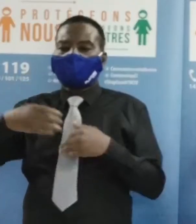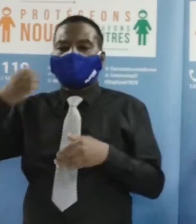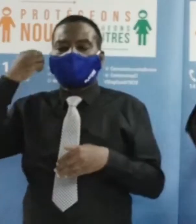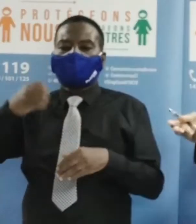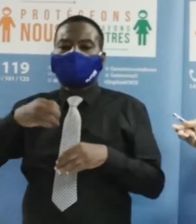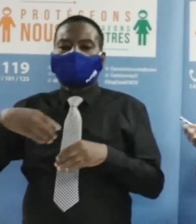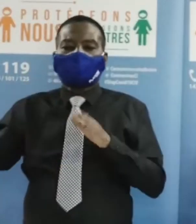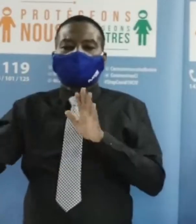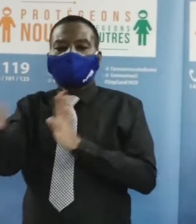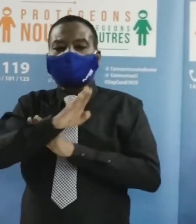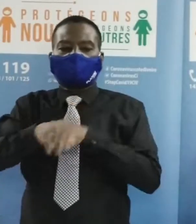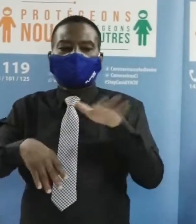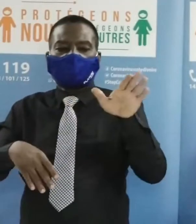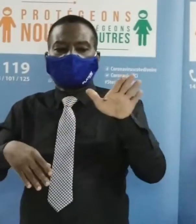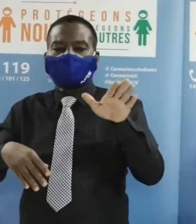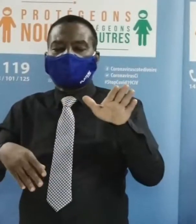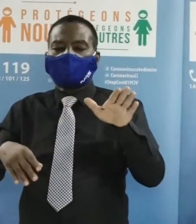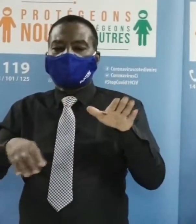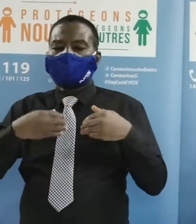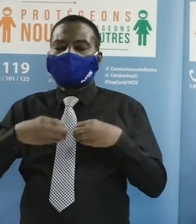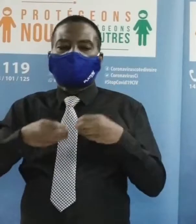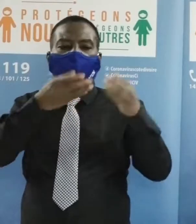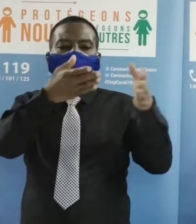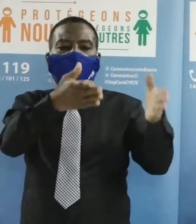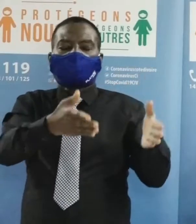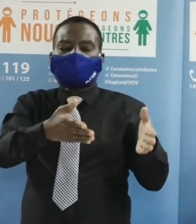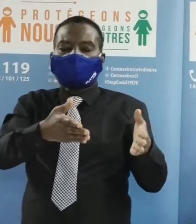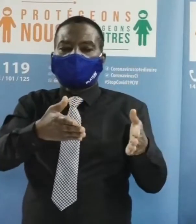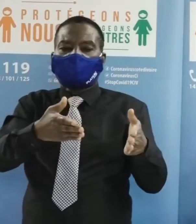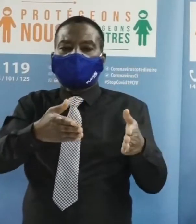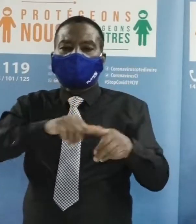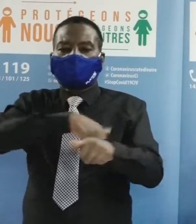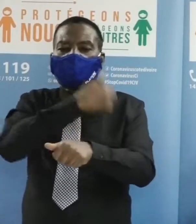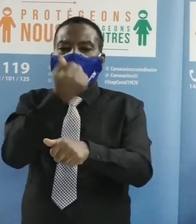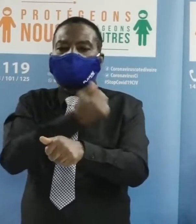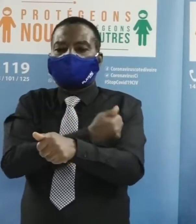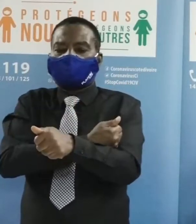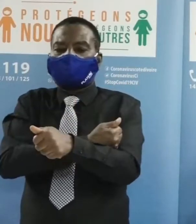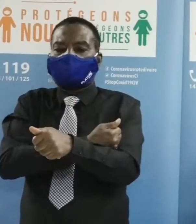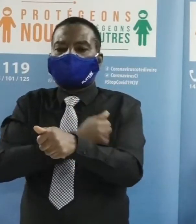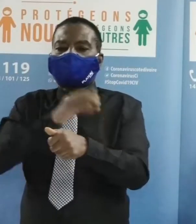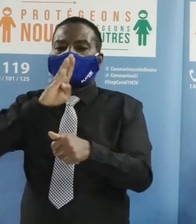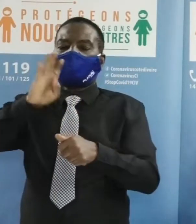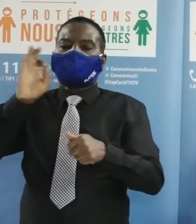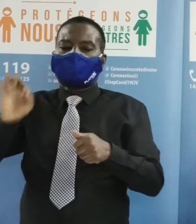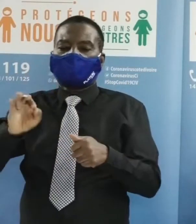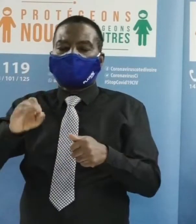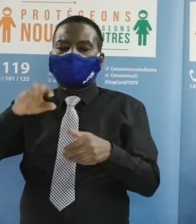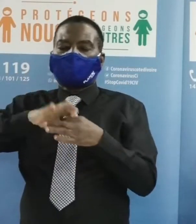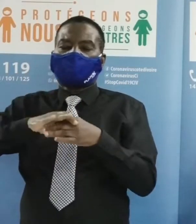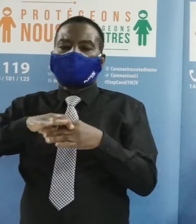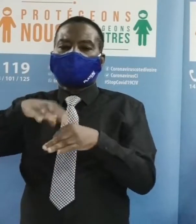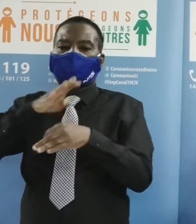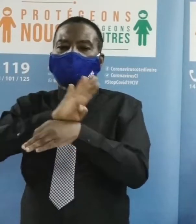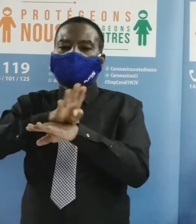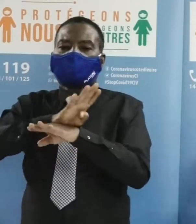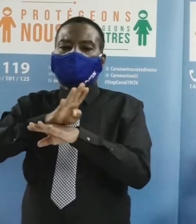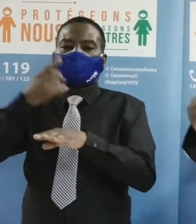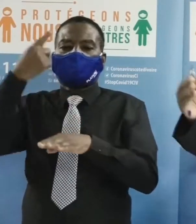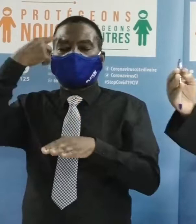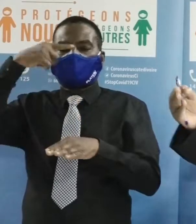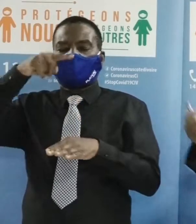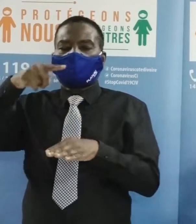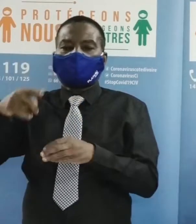reconduits à la frontière ils ont été remis aux autorités considèrent burkinabè de bouaké pour